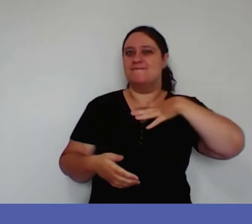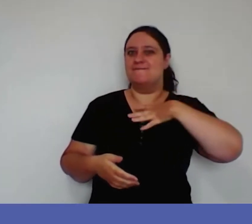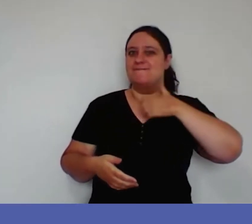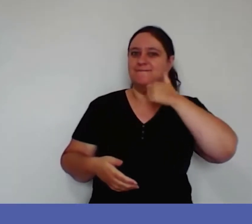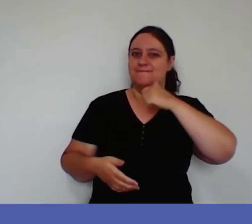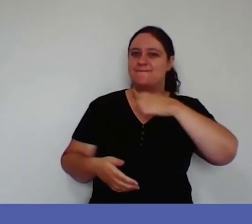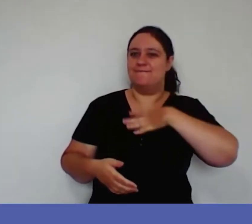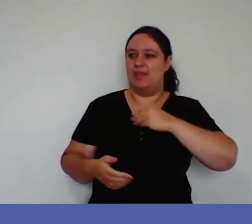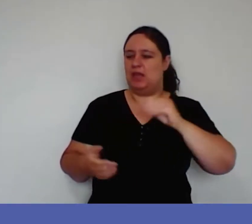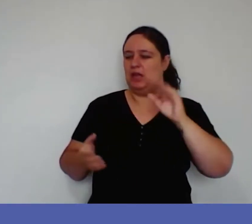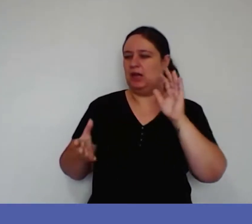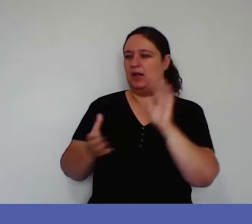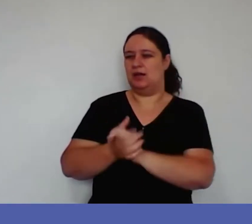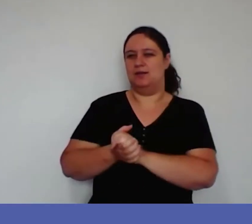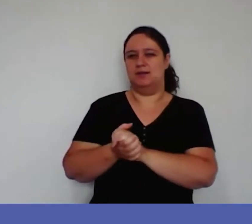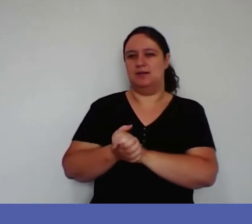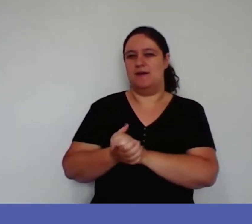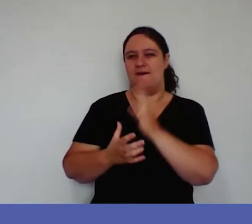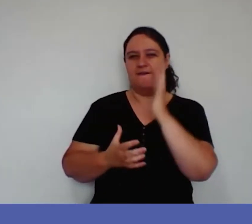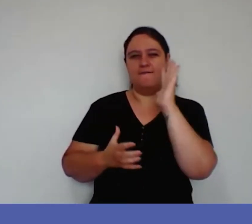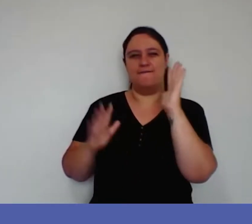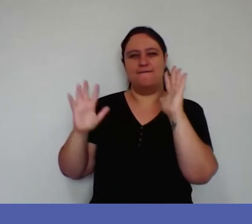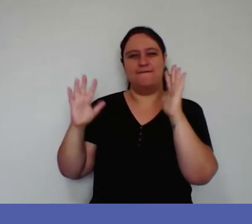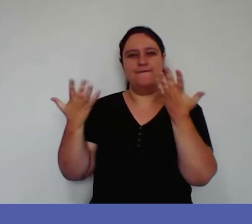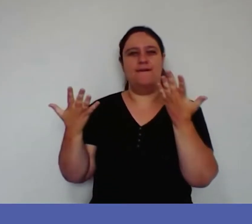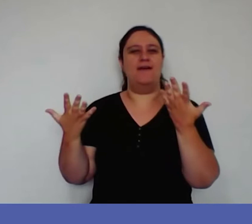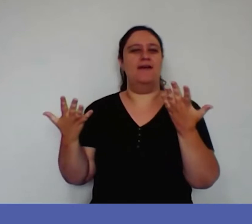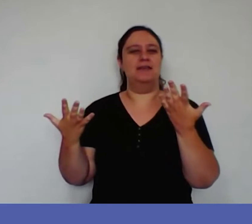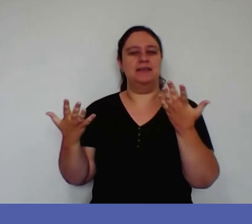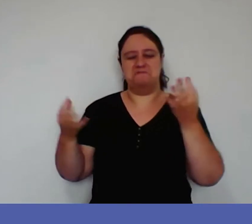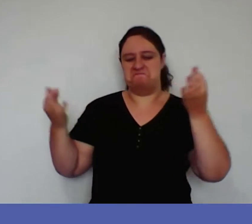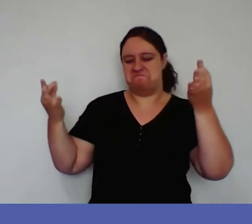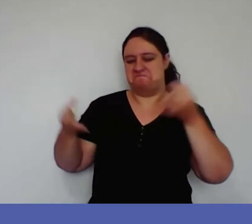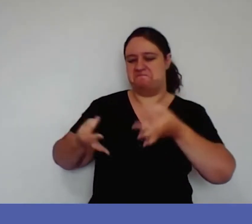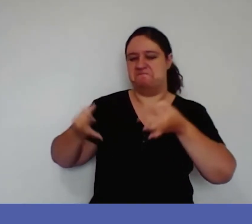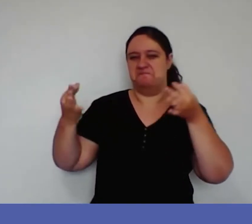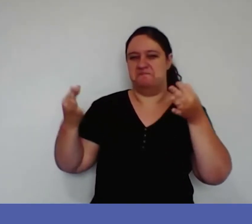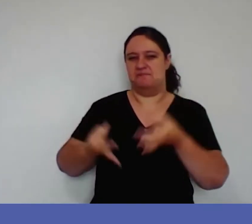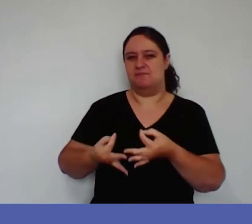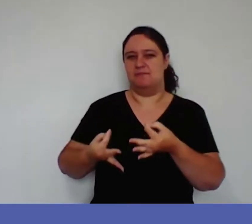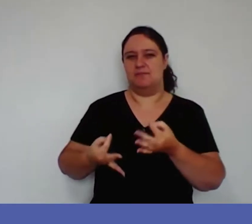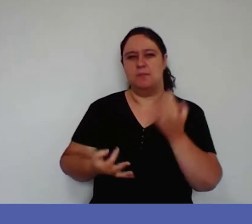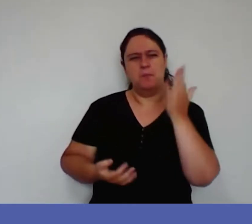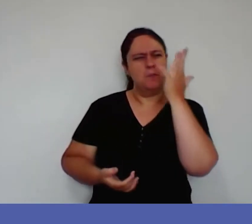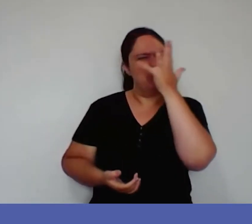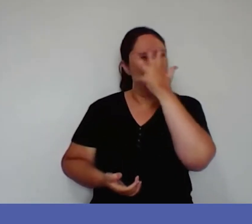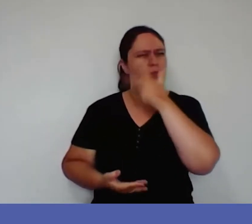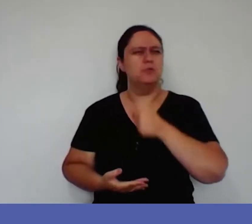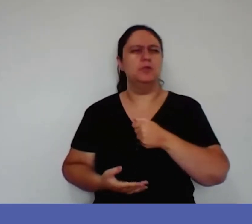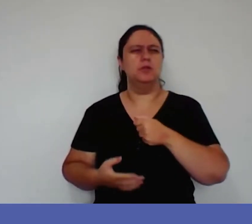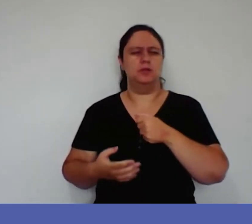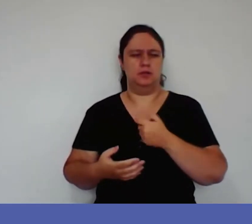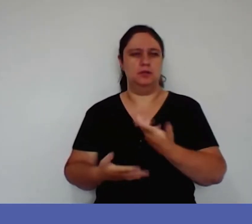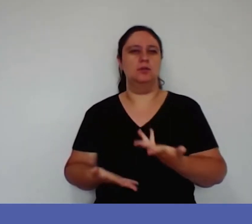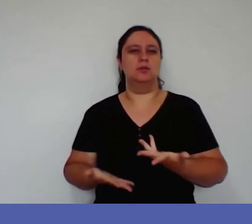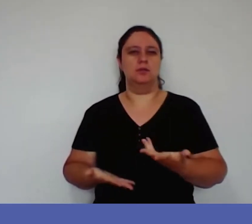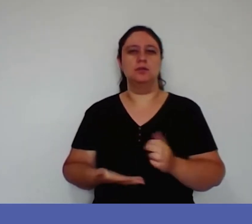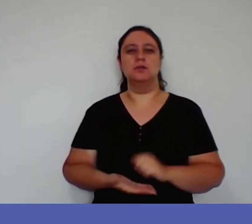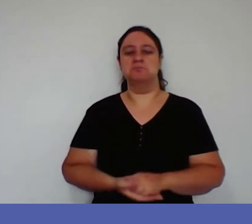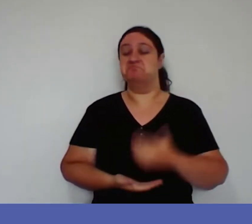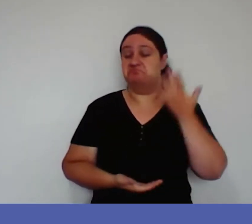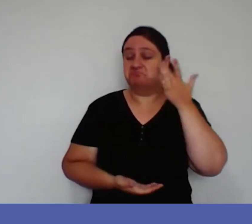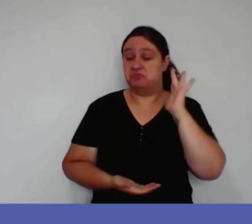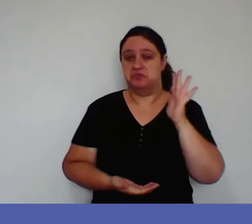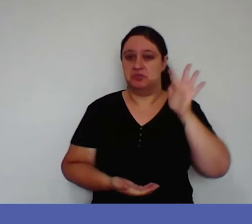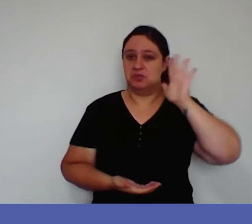Uma festa, né, de grande esplendor. Não sei qual é o que está no